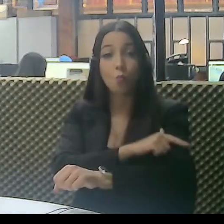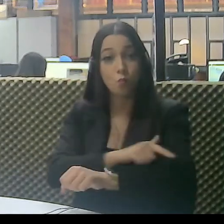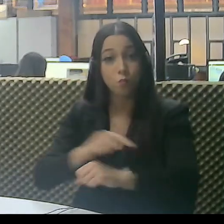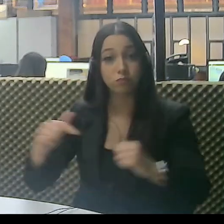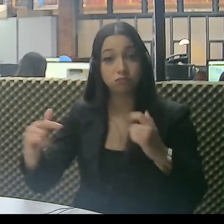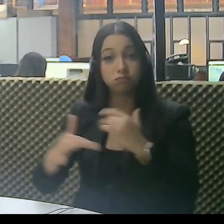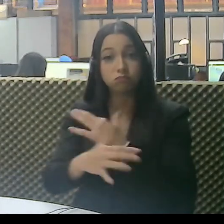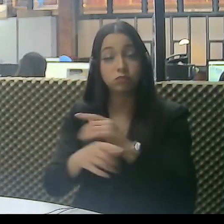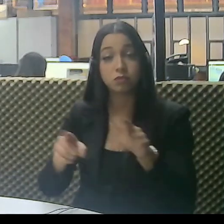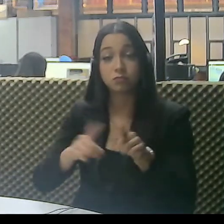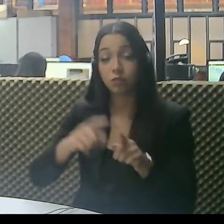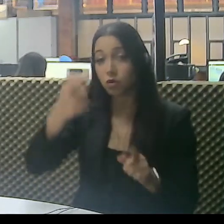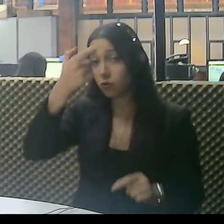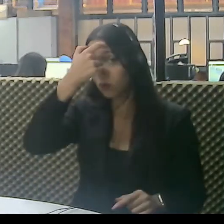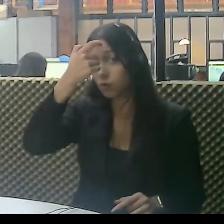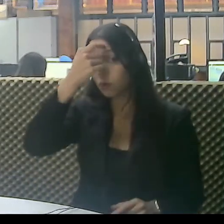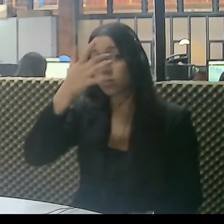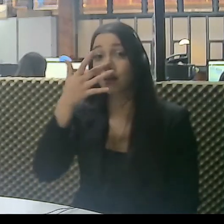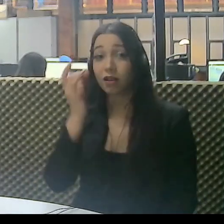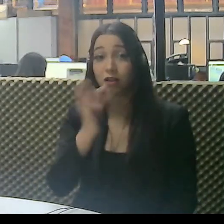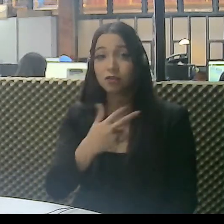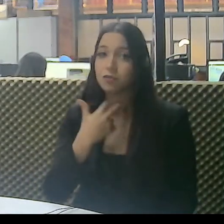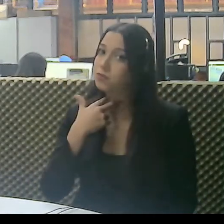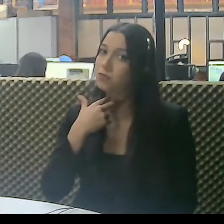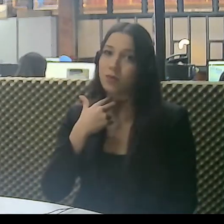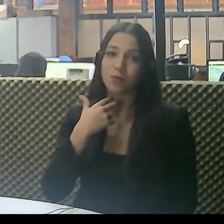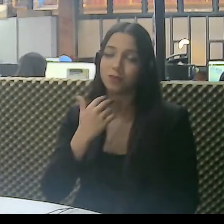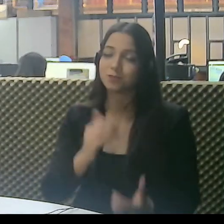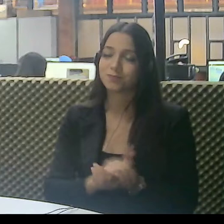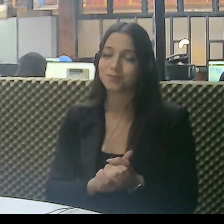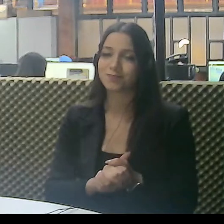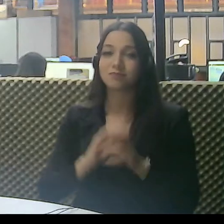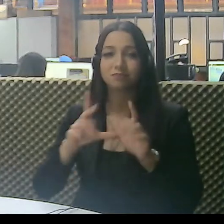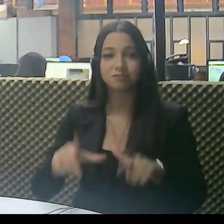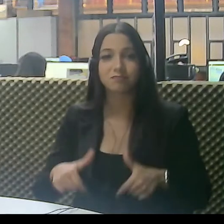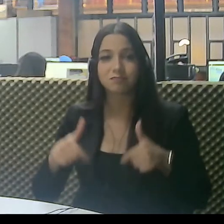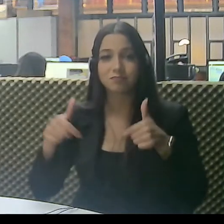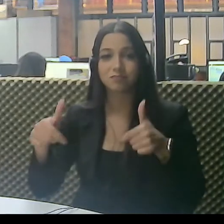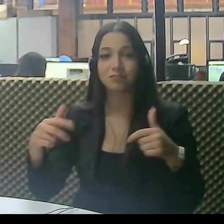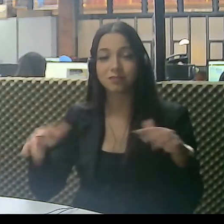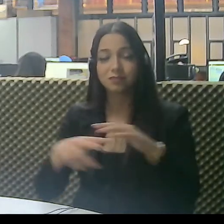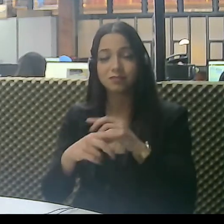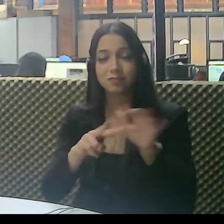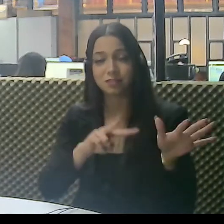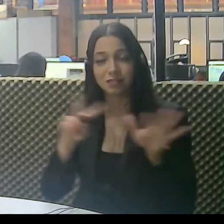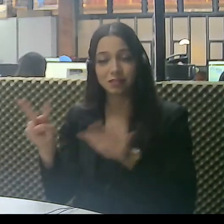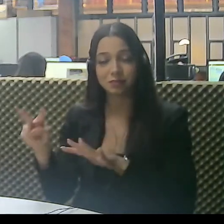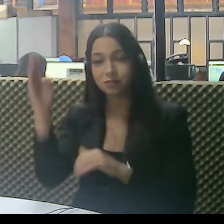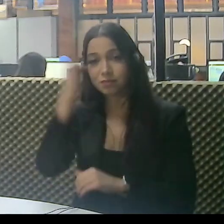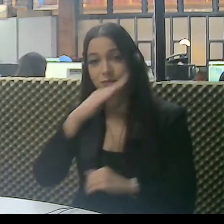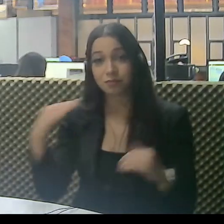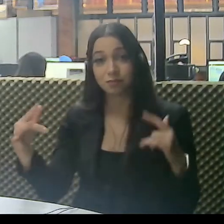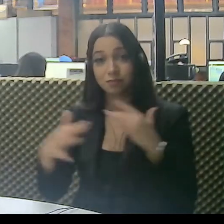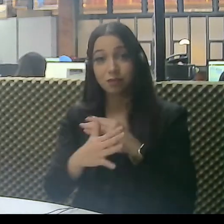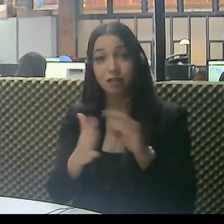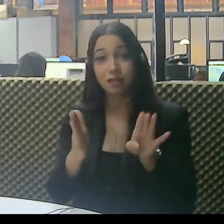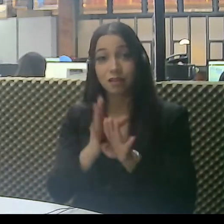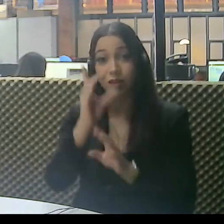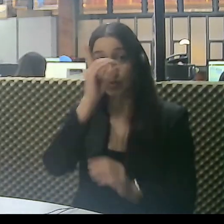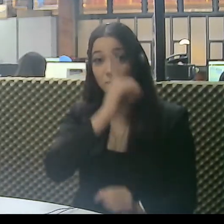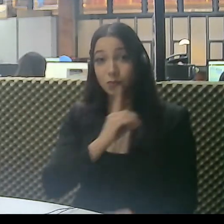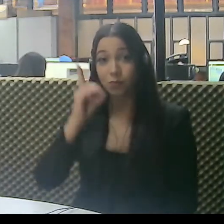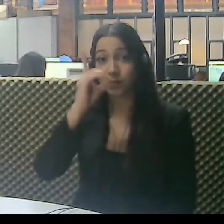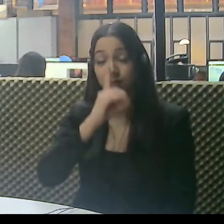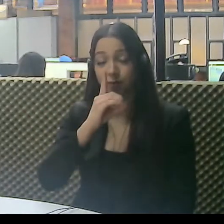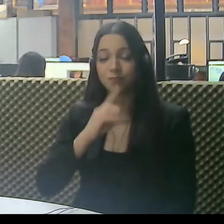e na conscientização sobre não jogar lixo nas ruas. As ações da Semana Nacional do Trânsito seguem até o próximo domingo, passando